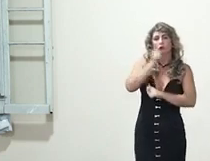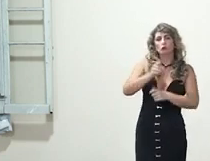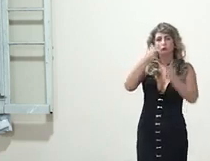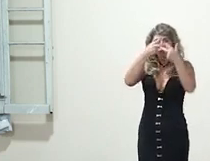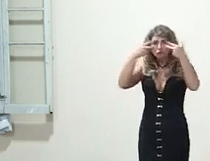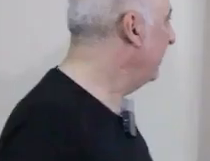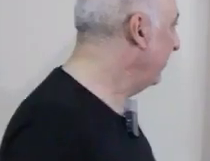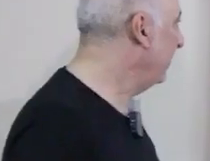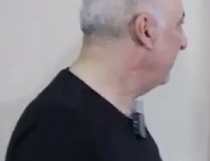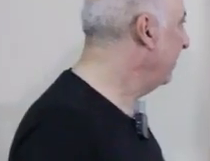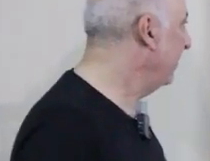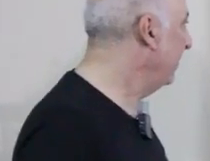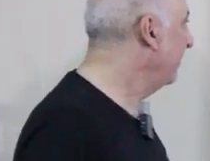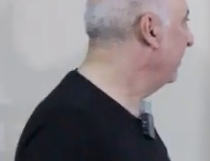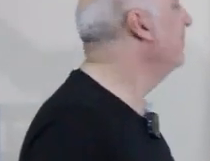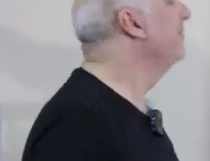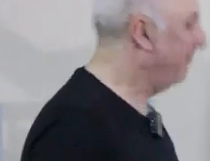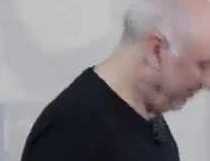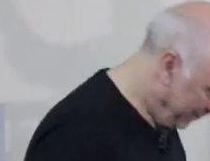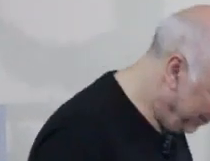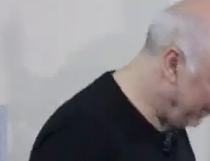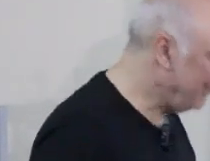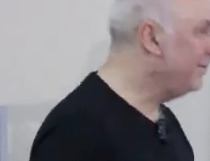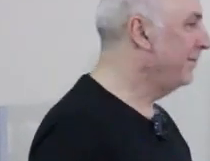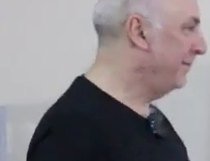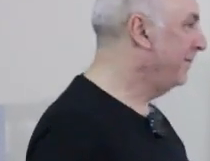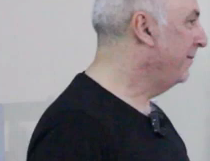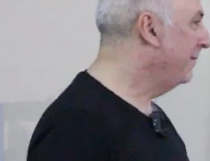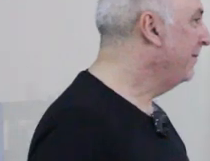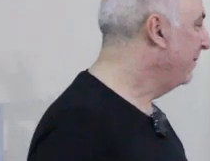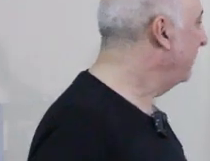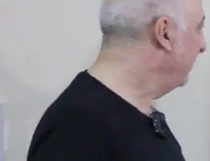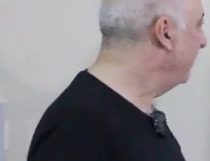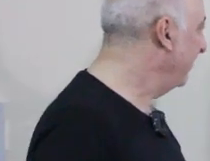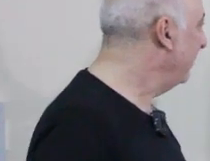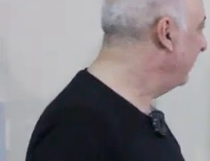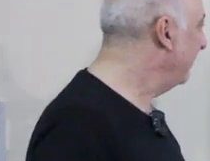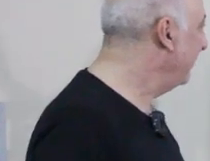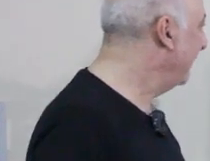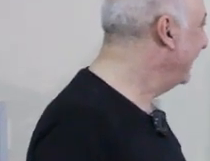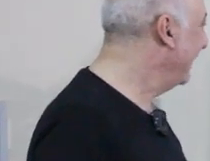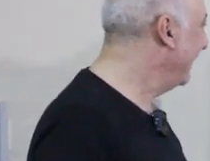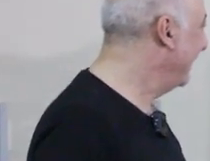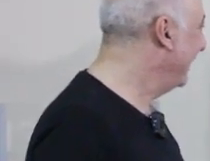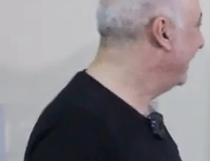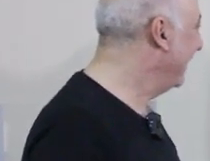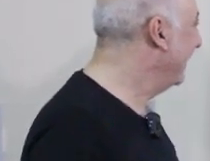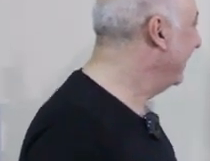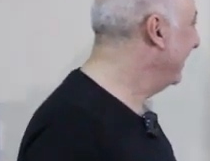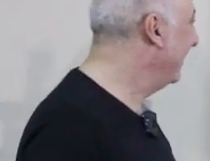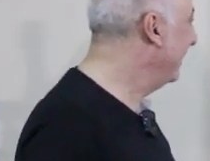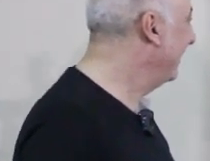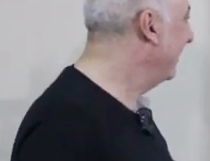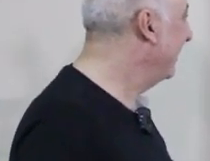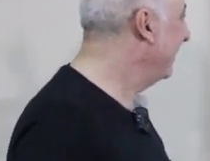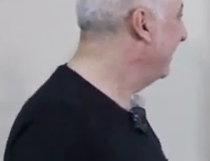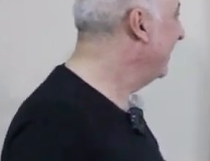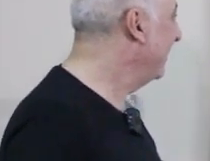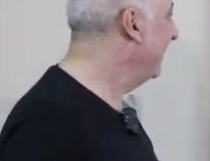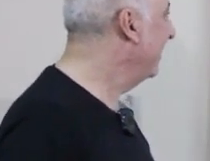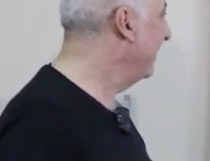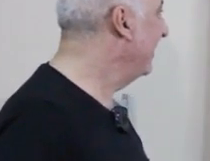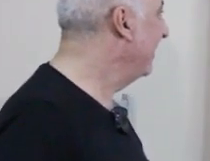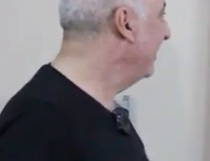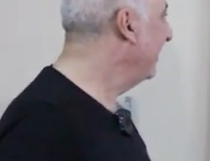dinheiro. Aonde que o guia turístico que está aqui vai ganhar dinheiro. Então, assim, se ele não tiver essa cadeia estruturada, como você falou em Antonina, ter os